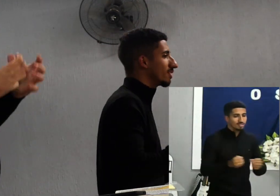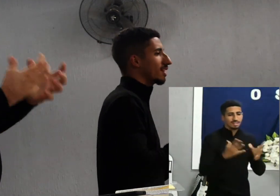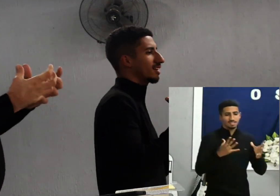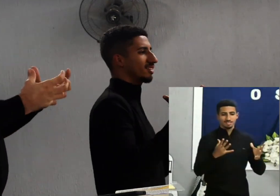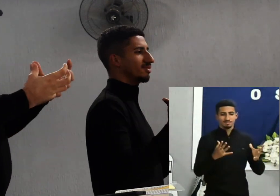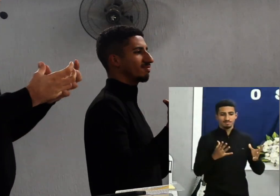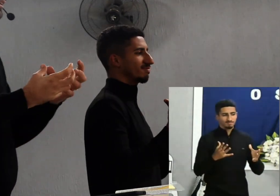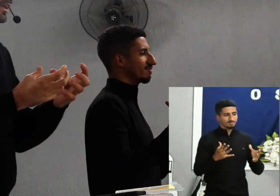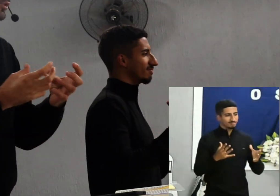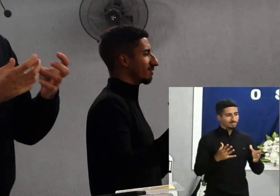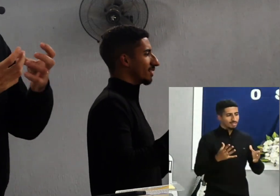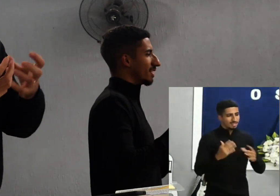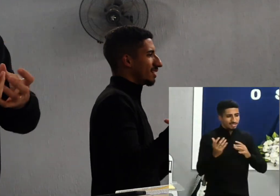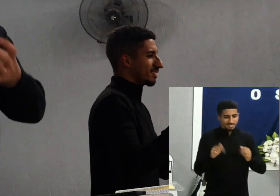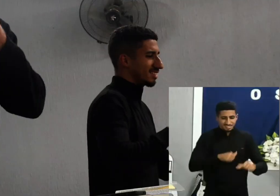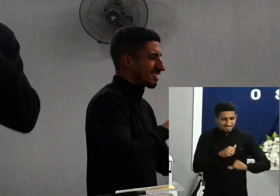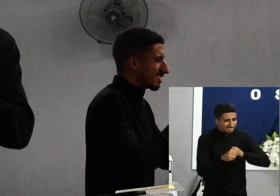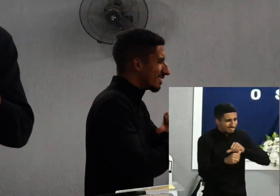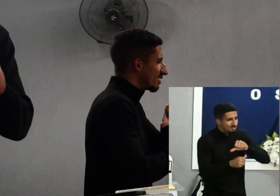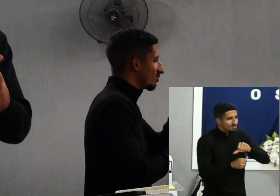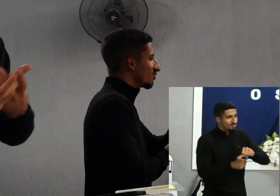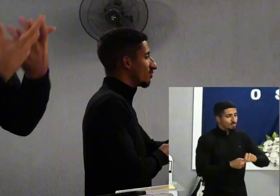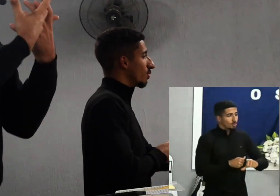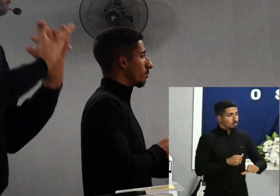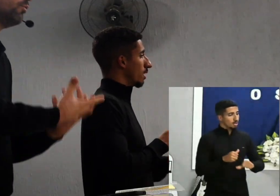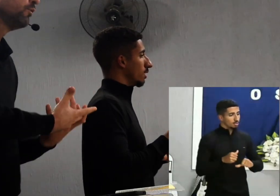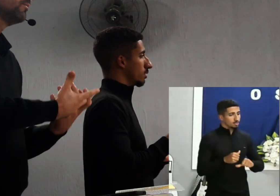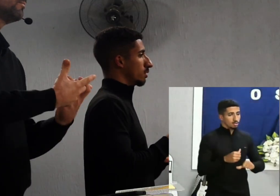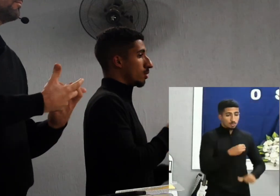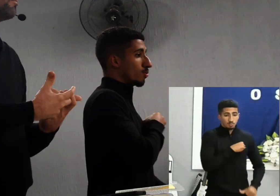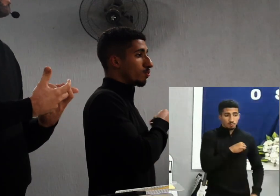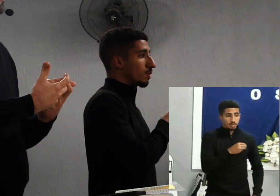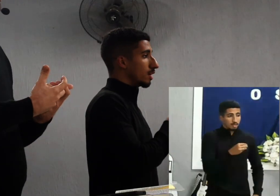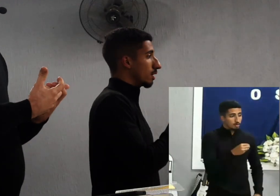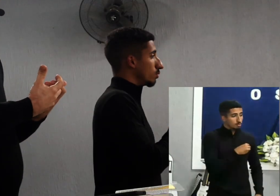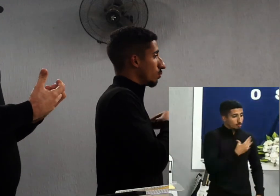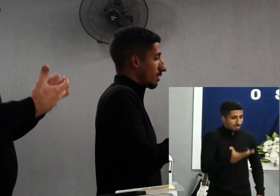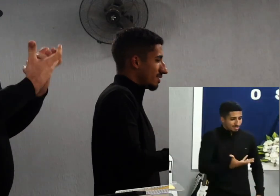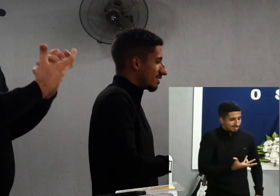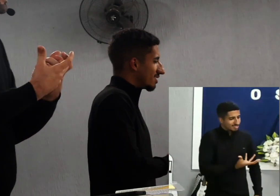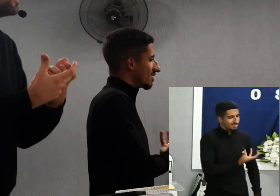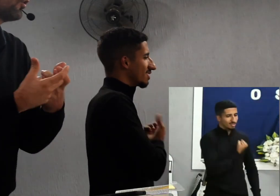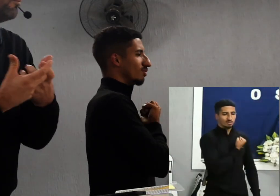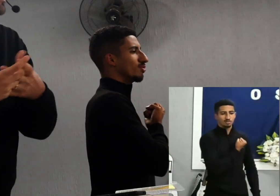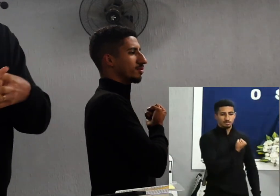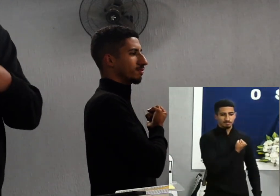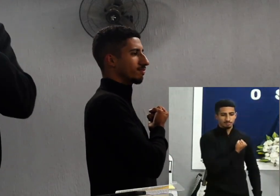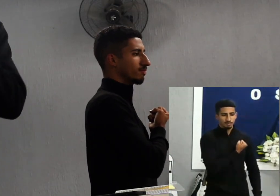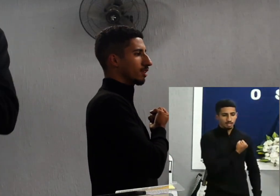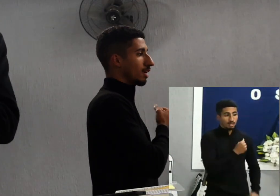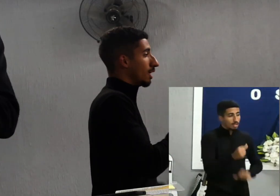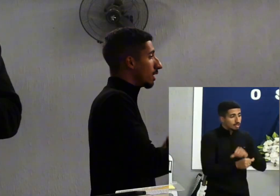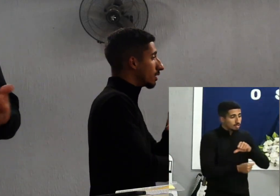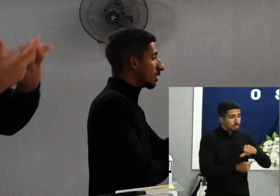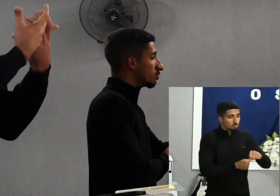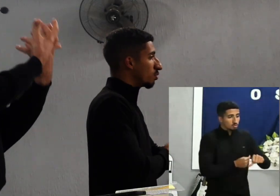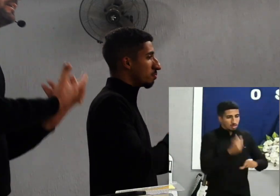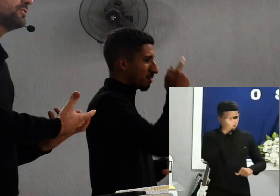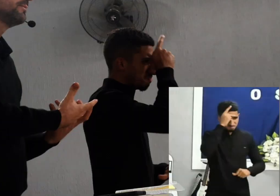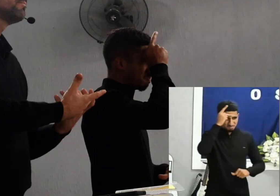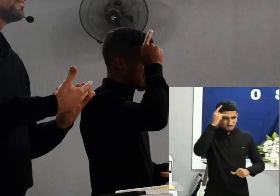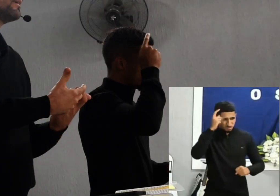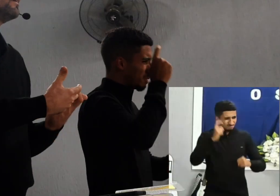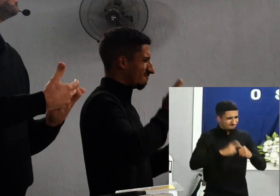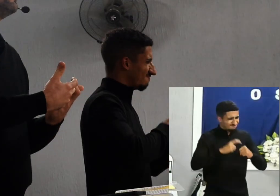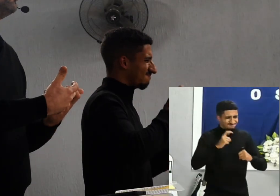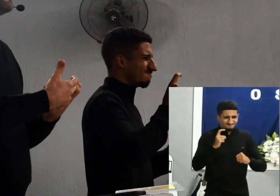O milagre de transformar um ímpio em um salvo. O milagre de transformar um incrédulo em um